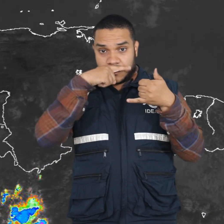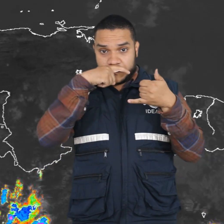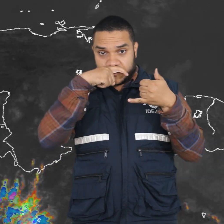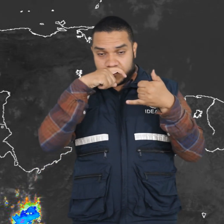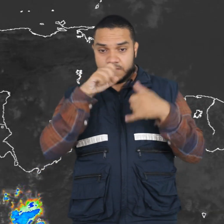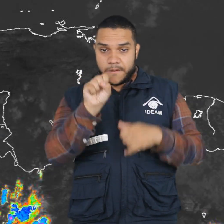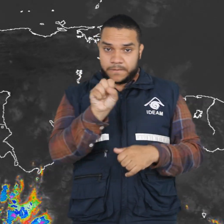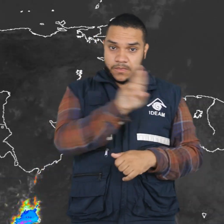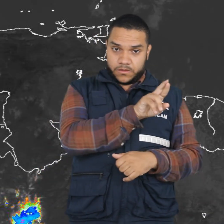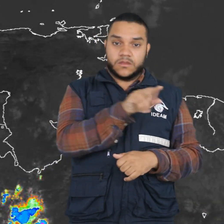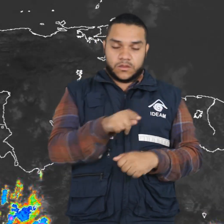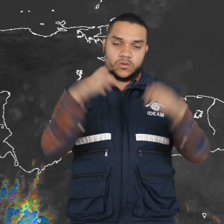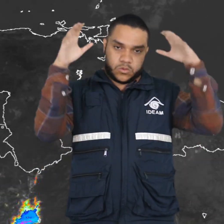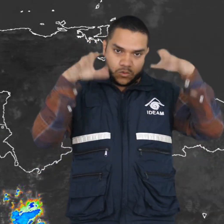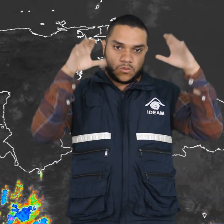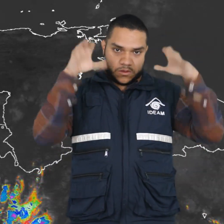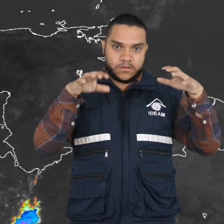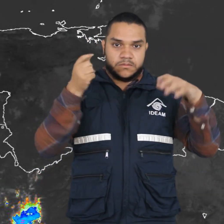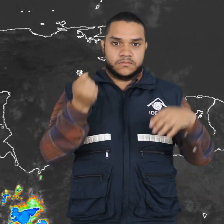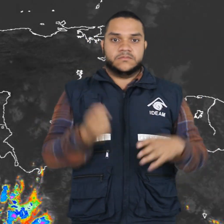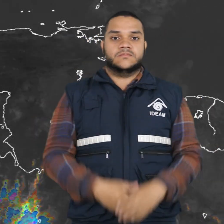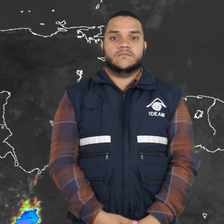ha registrado algunas lluvias dispersas.